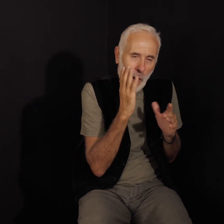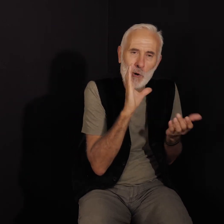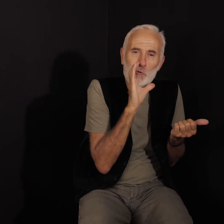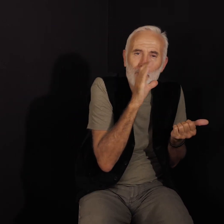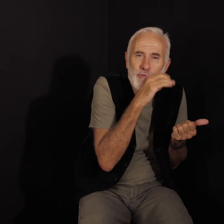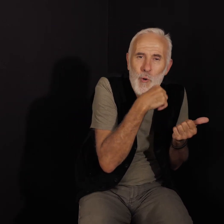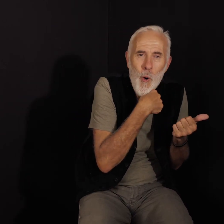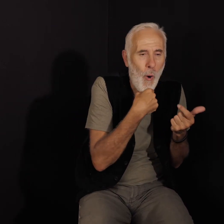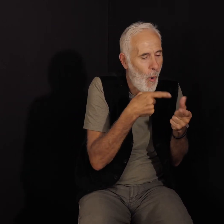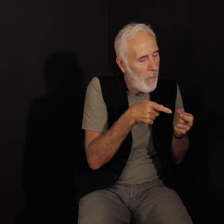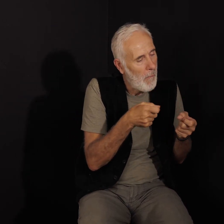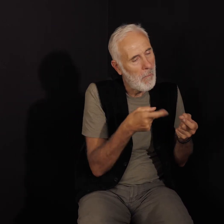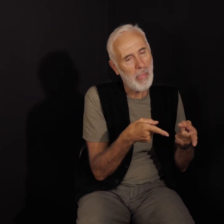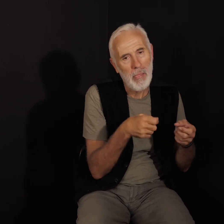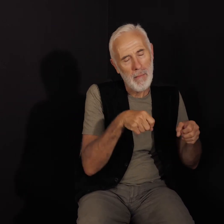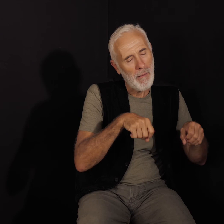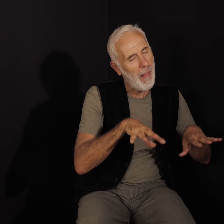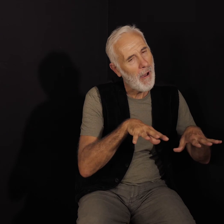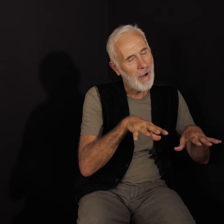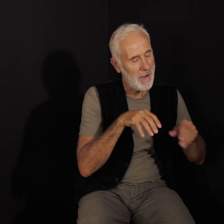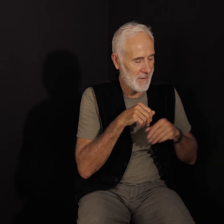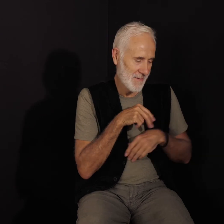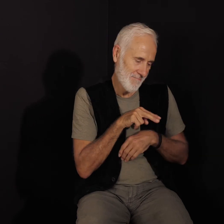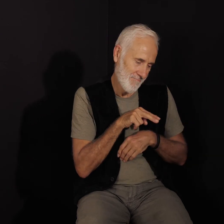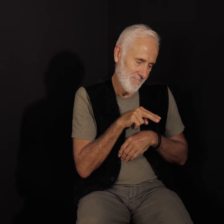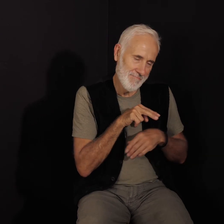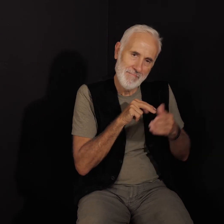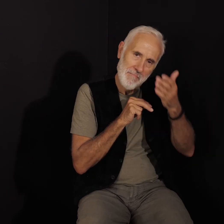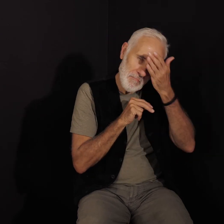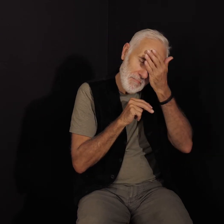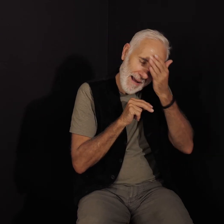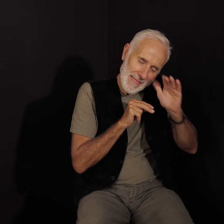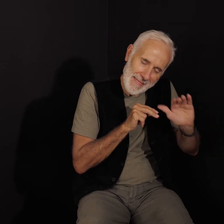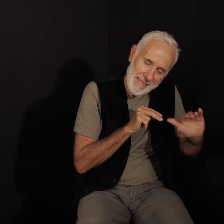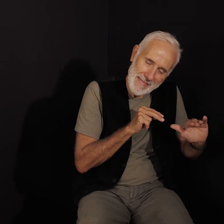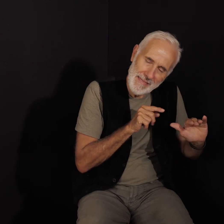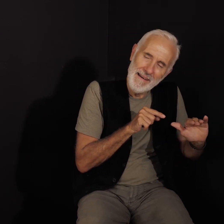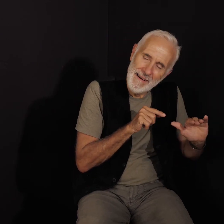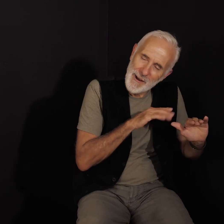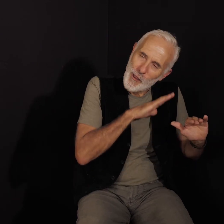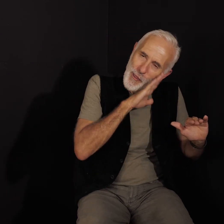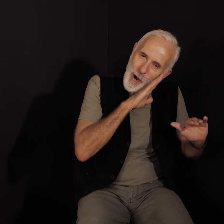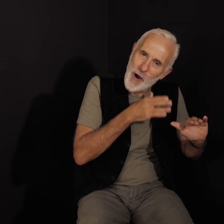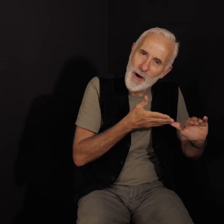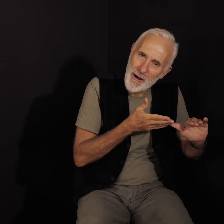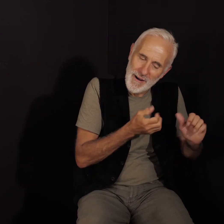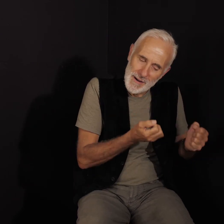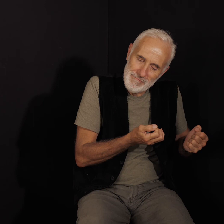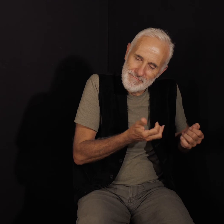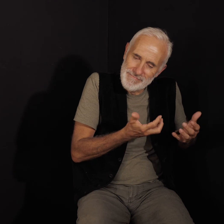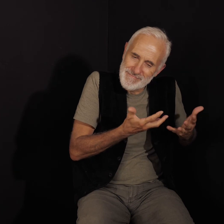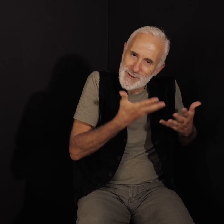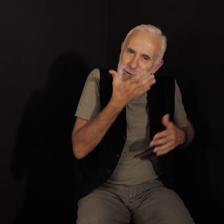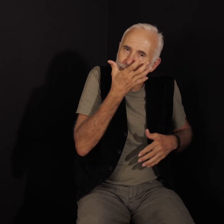s'abandonne. Quand elle vient poser la main sur sa tête pour vérifier qu'il dort, elle perçoit la chaleur qui irradie du